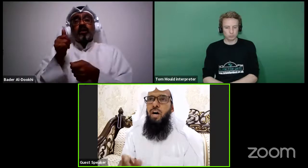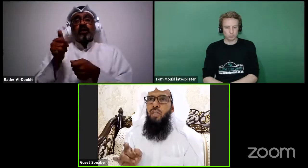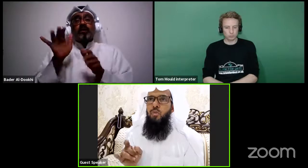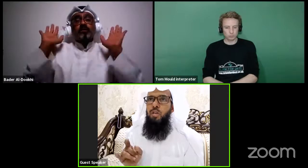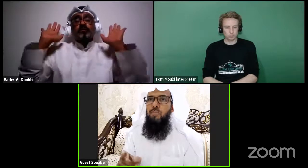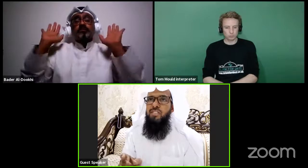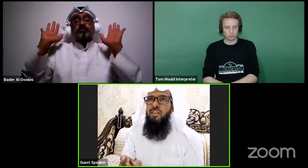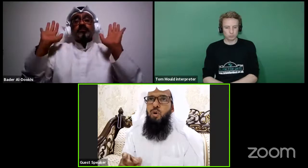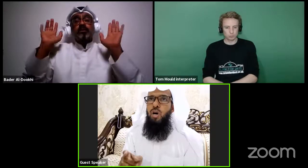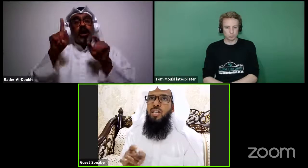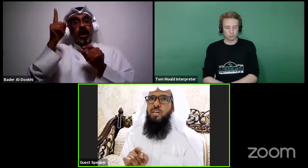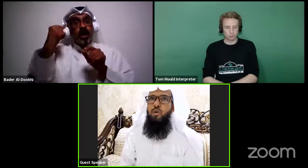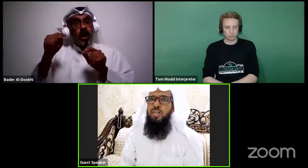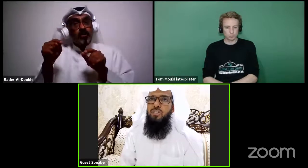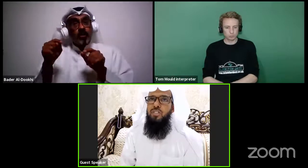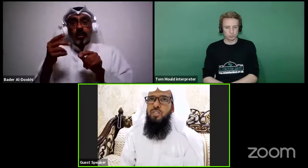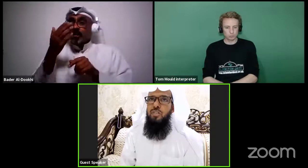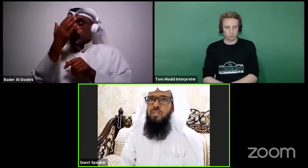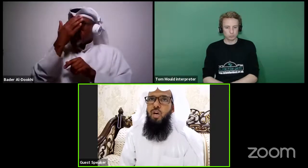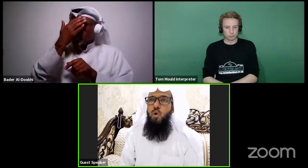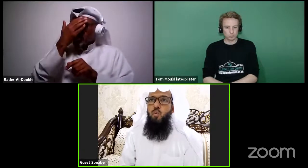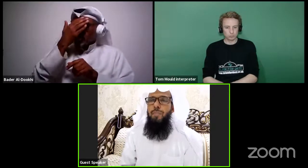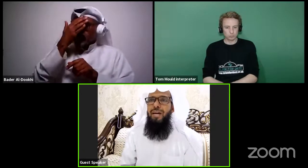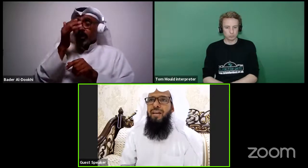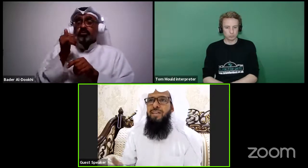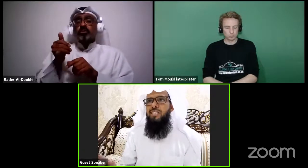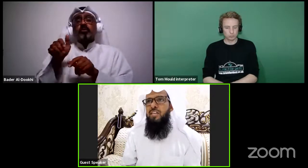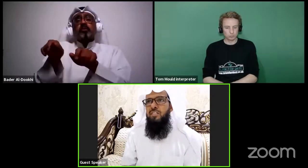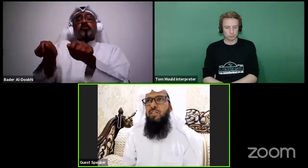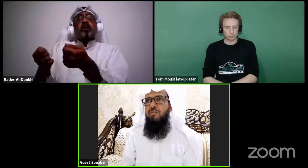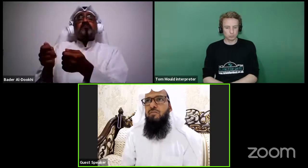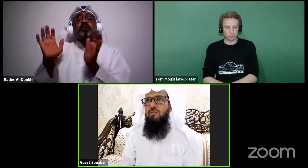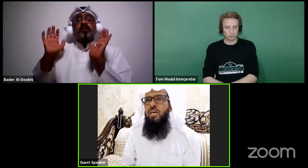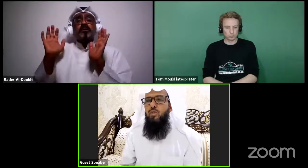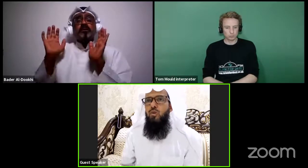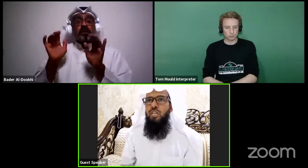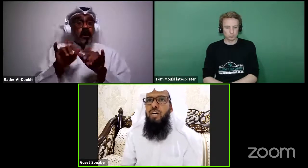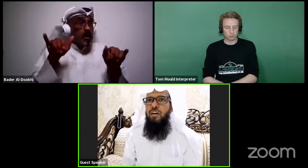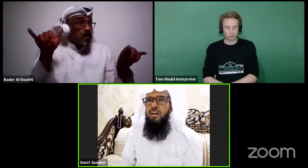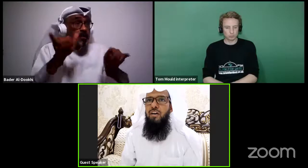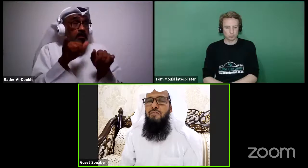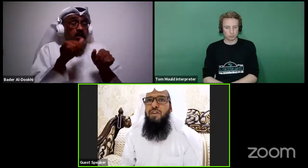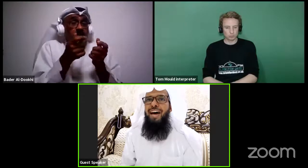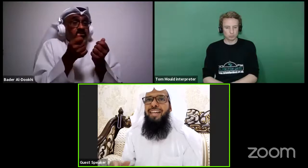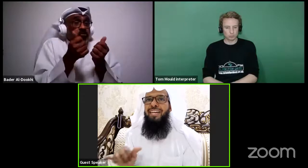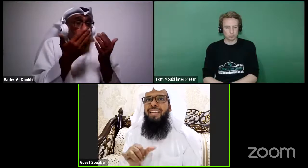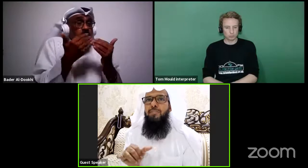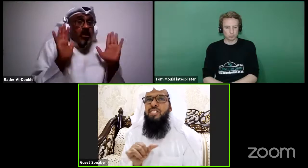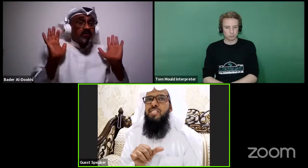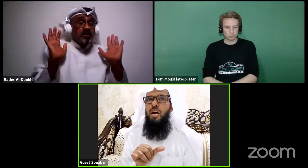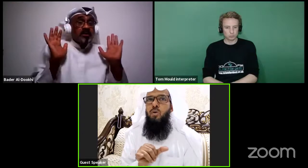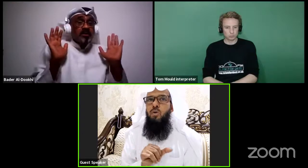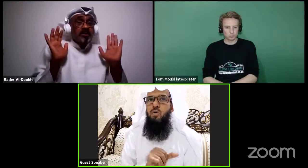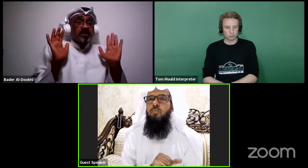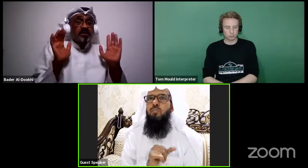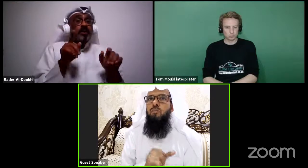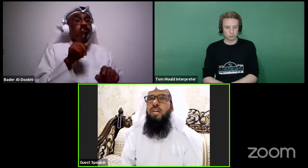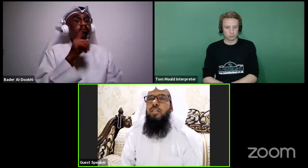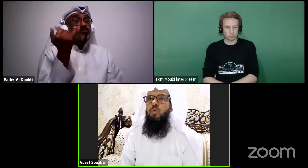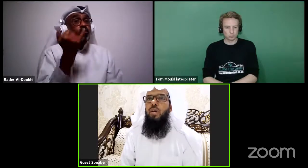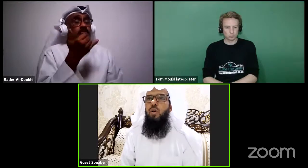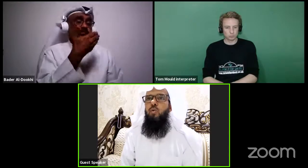فإنه أغض للبصر وأحصن للفرج. ومن لم يستطع، ما عنده قدرة، فعليه